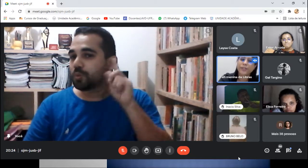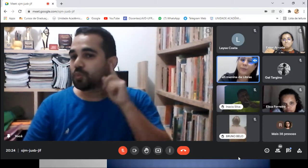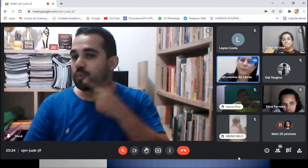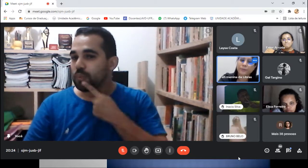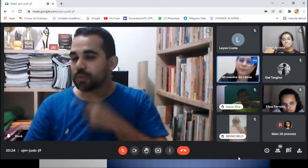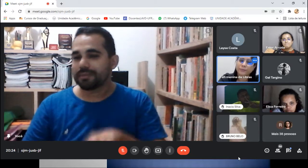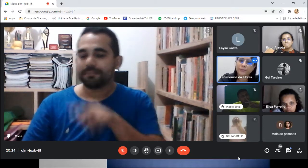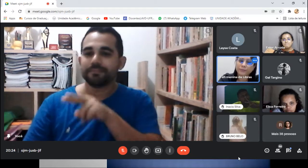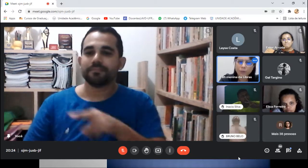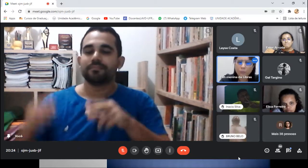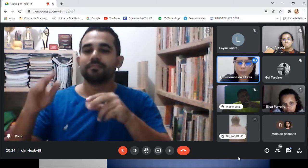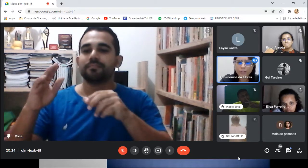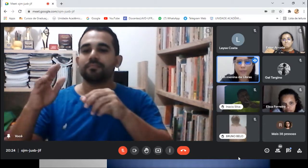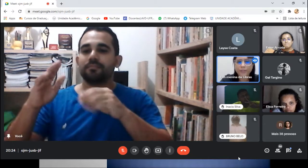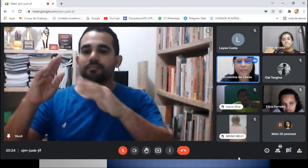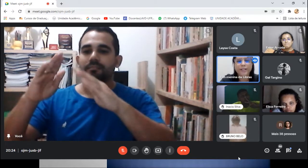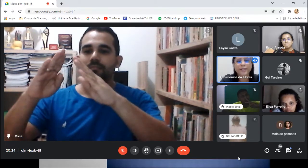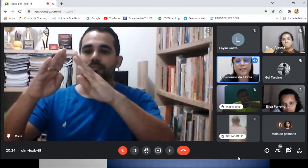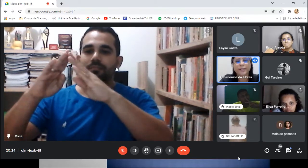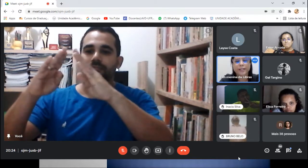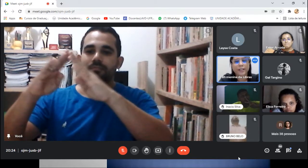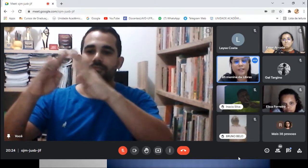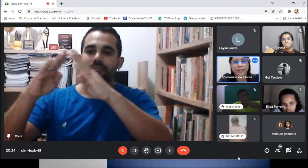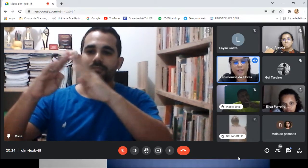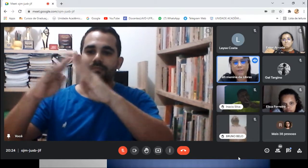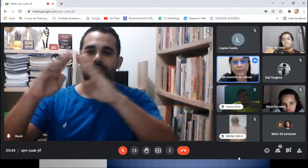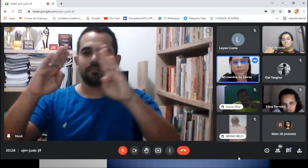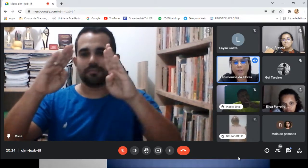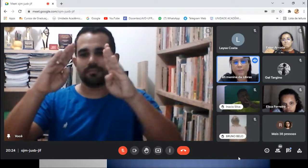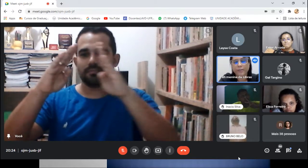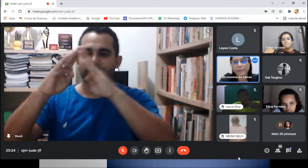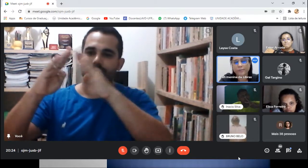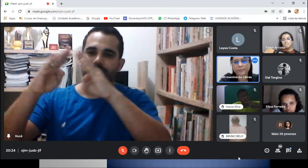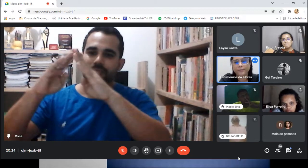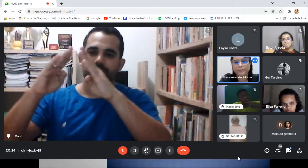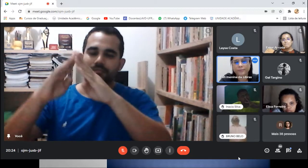signo. Uma mulher surda sinaliza dessa forma,